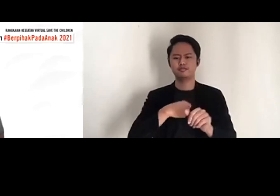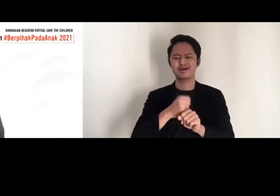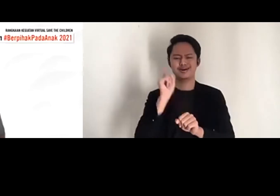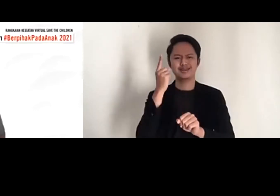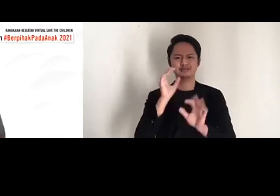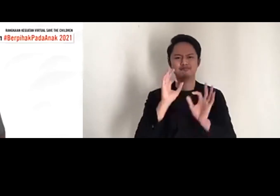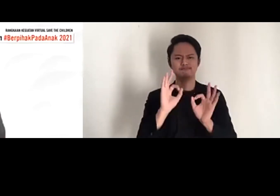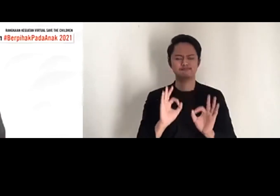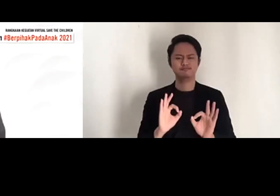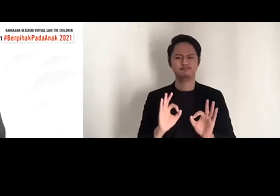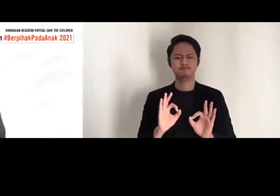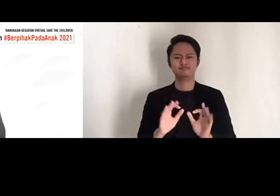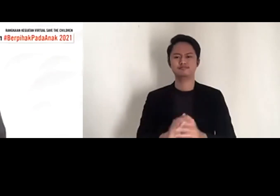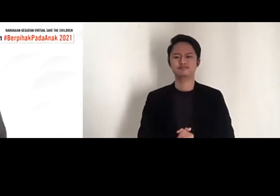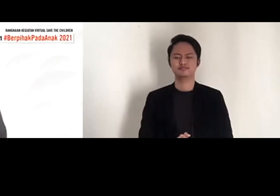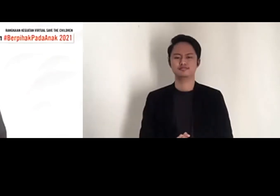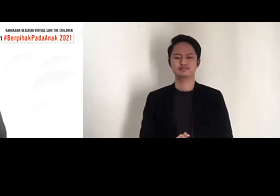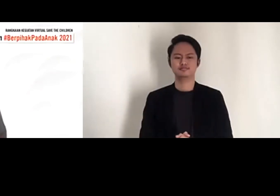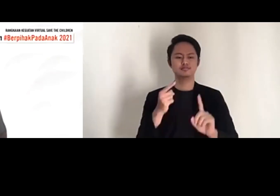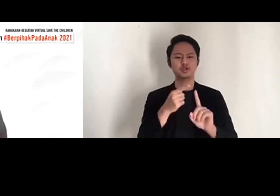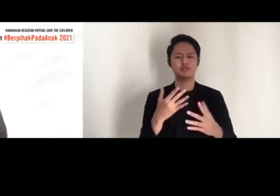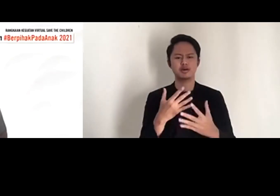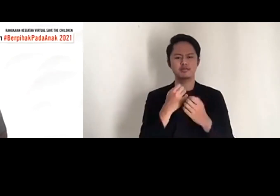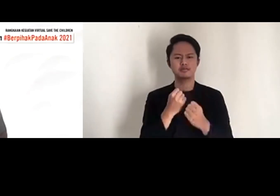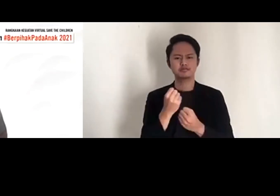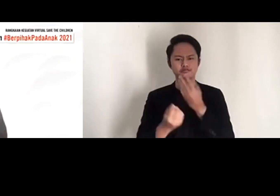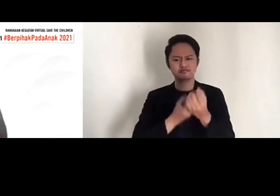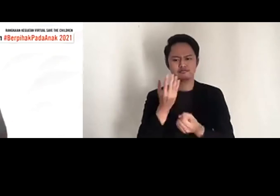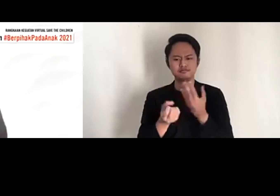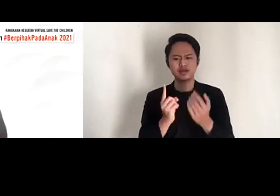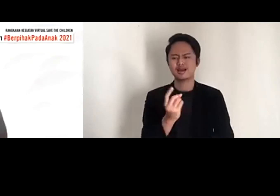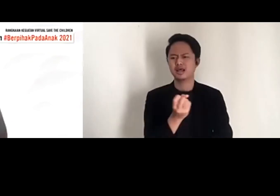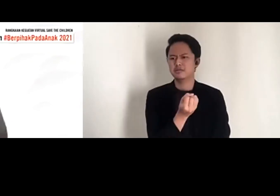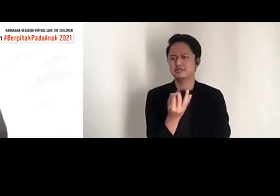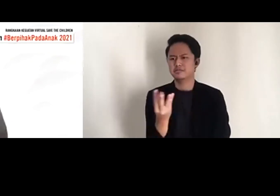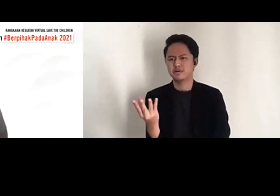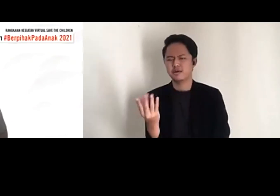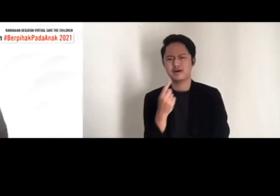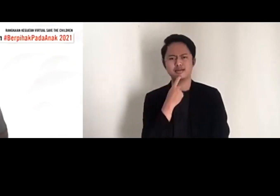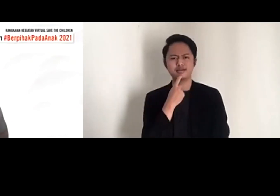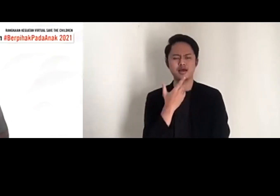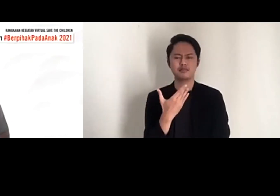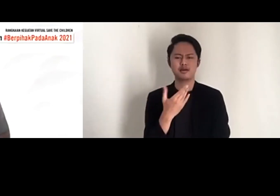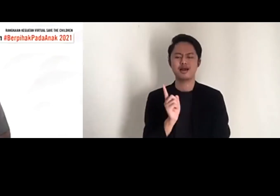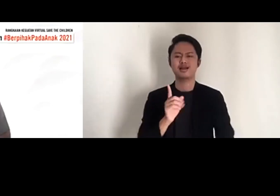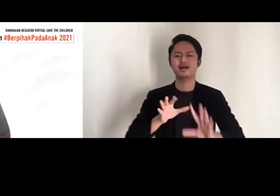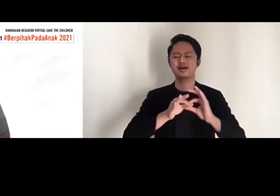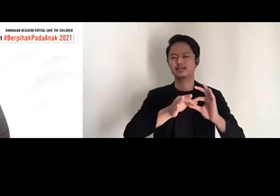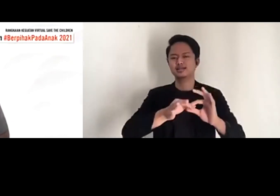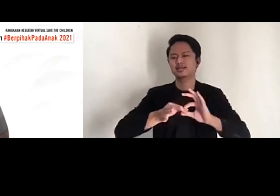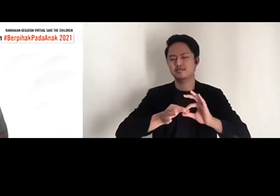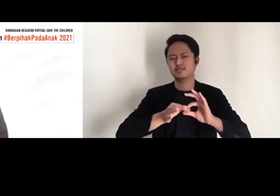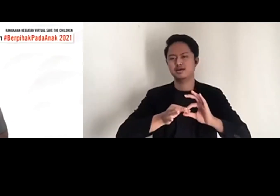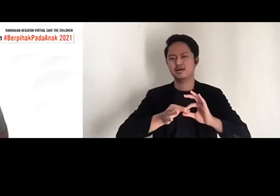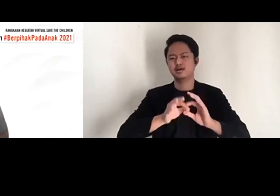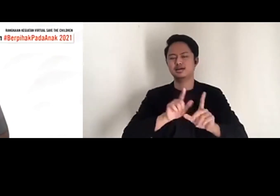Kebudayaan Kabupaten Kupang, untuk dapat menyampaikan beberapa hal kaitan dengan kerjasama dengan